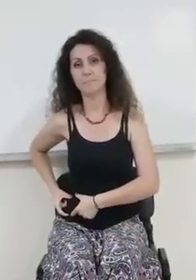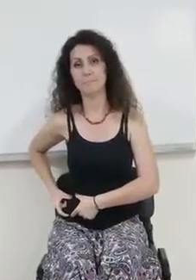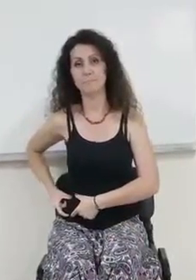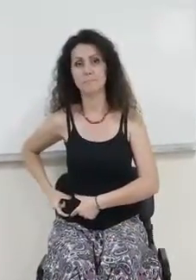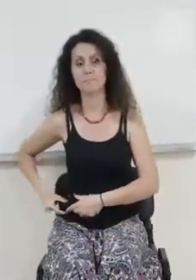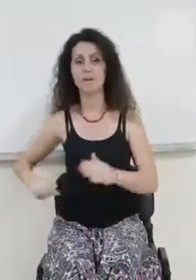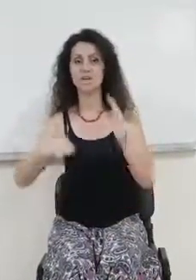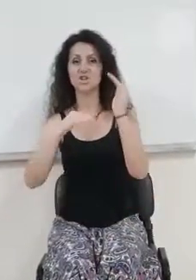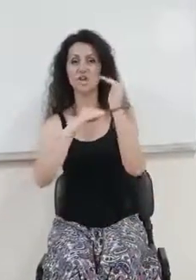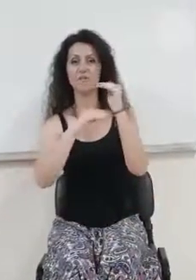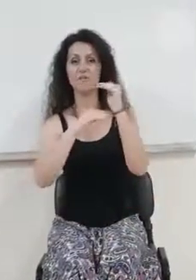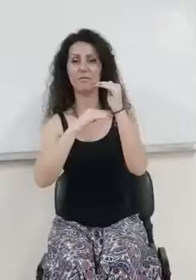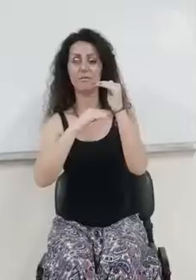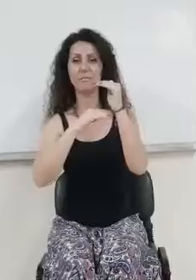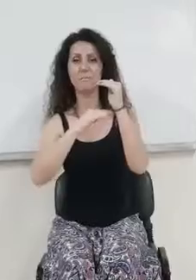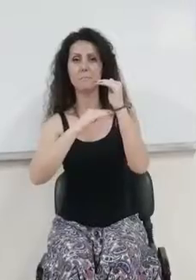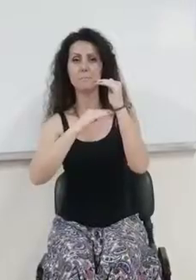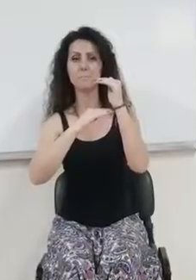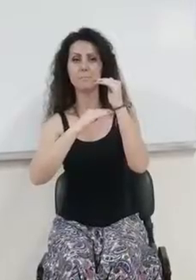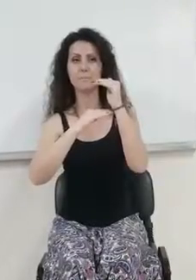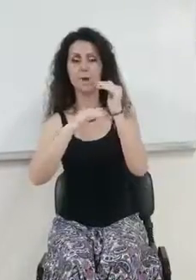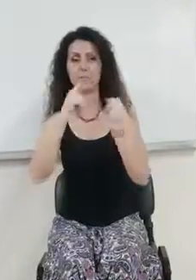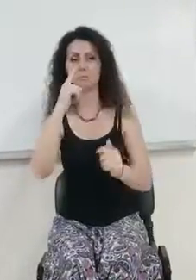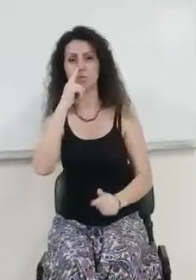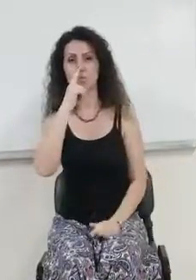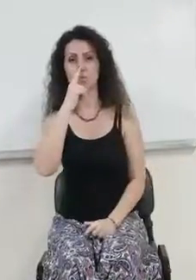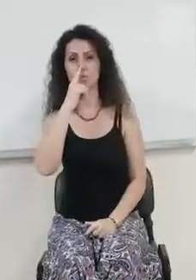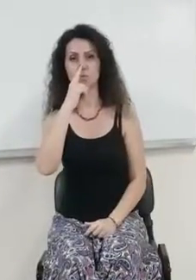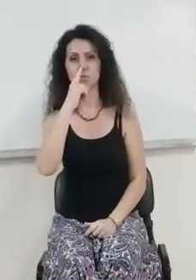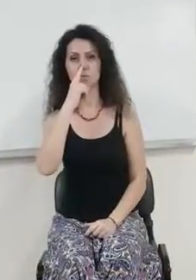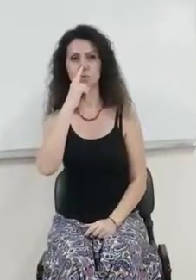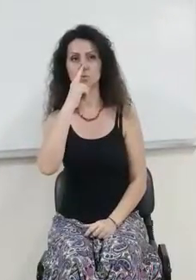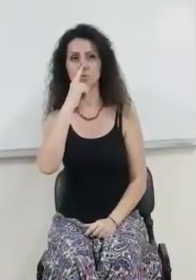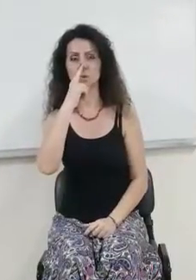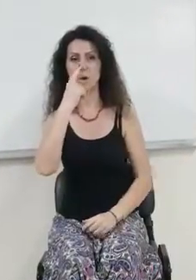Şef, Müdür, Müdür Yardımcısı,